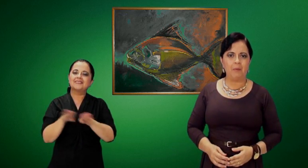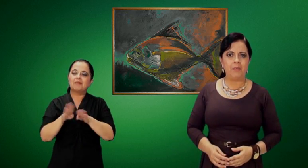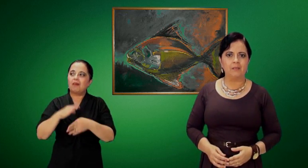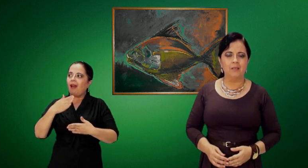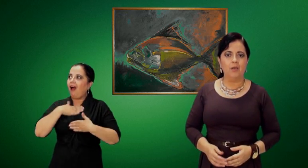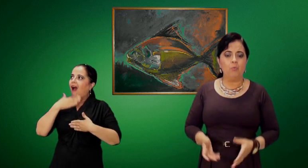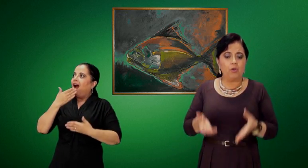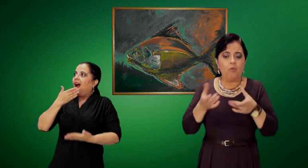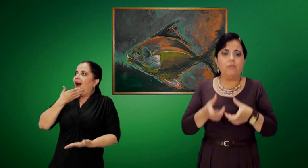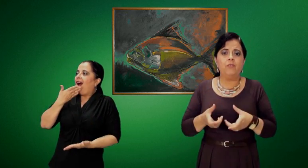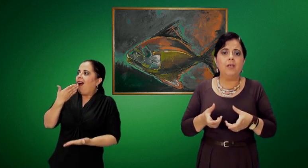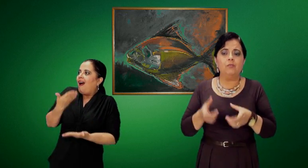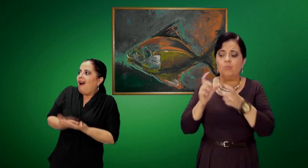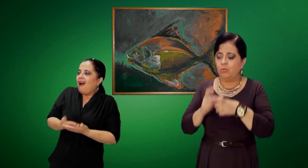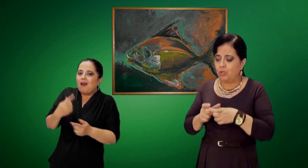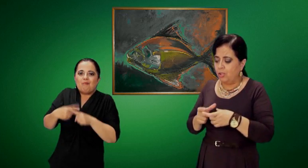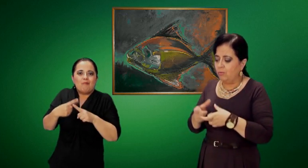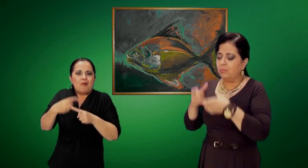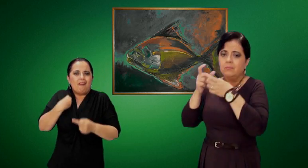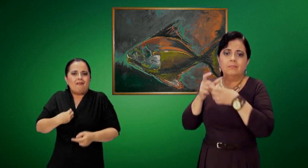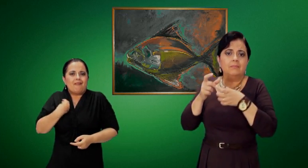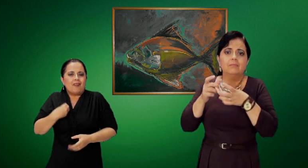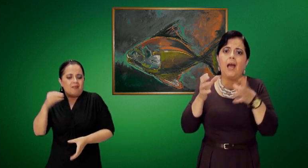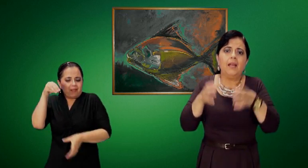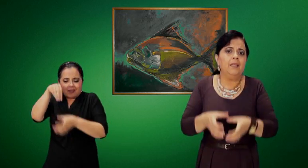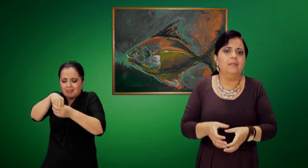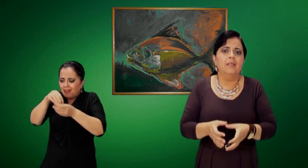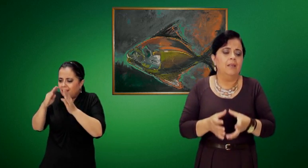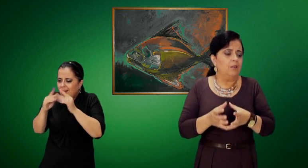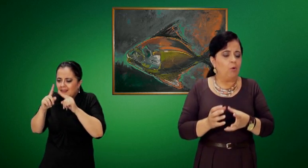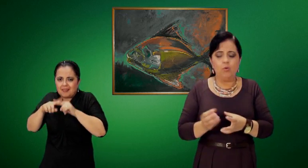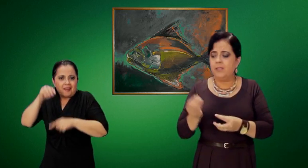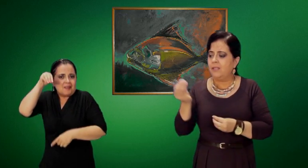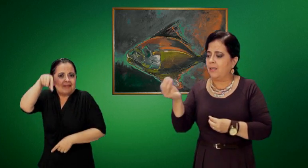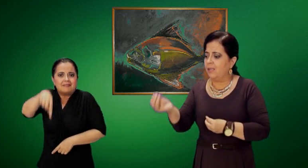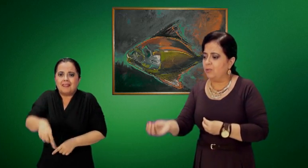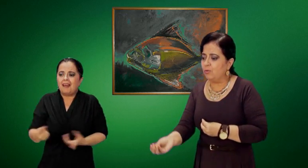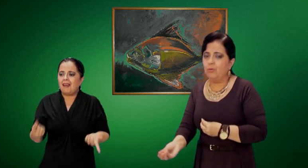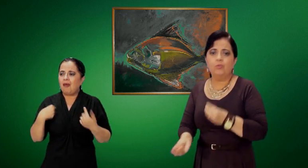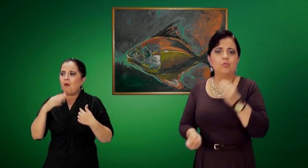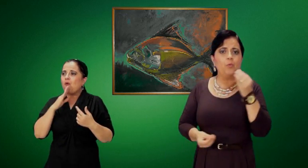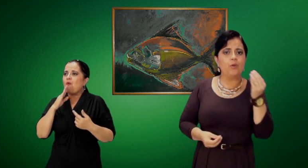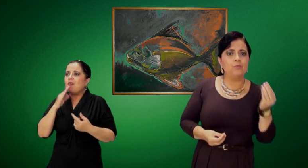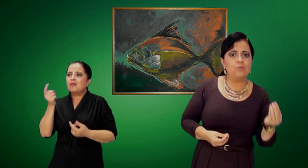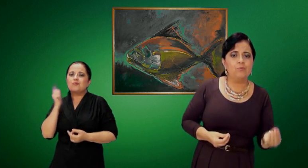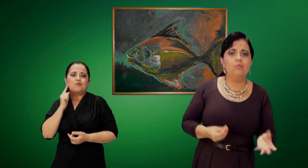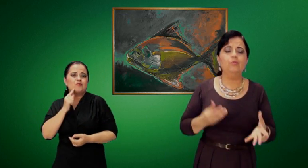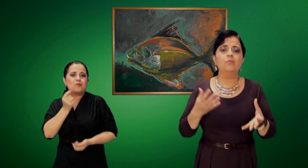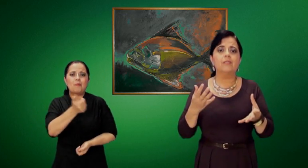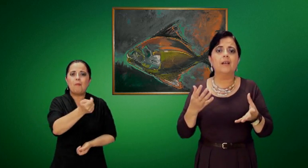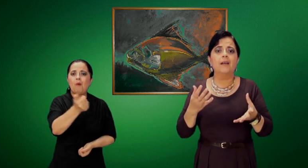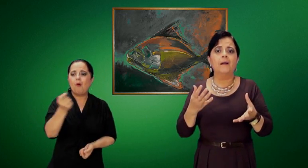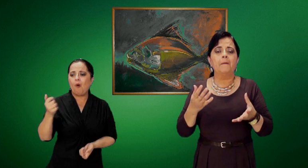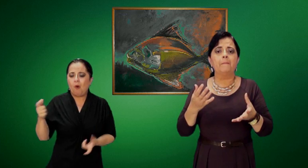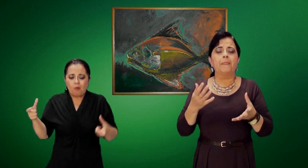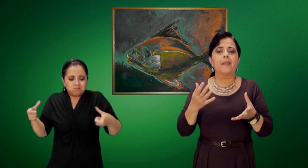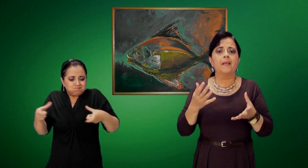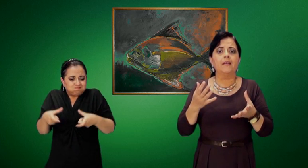grande para mim, porque eu vivia num mundinho ali, que eu conhecia aqueles surdos, pouquinhos